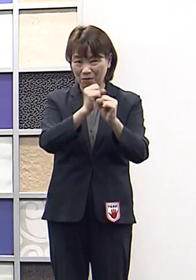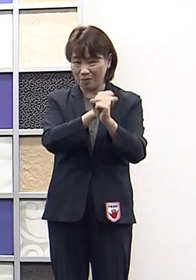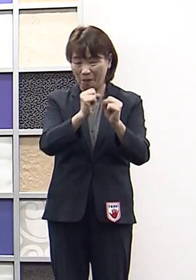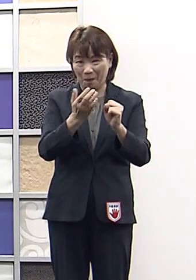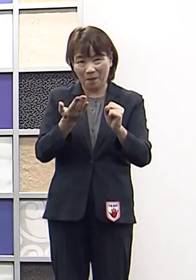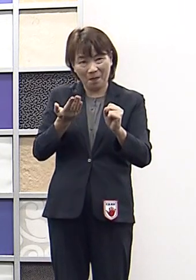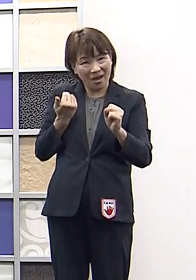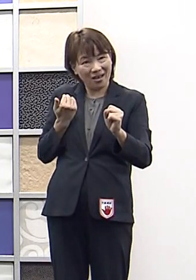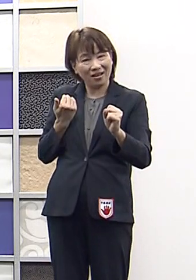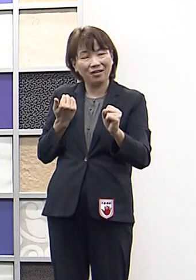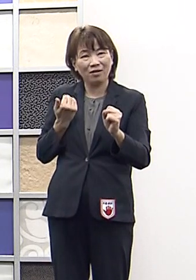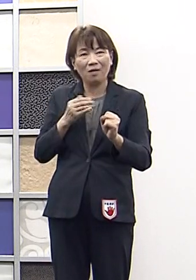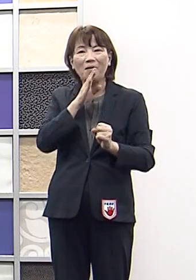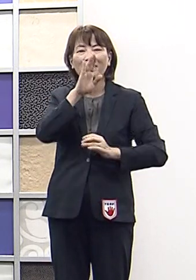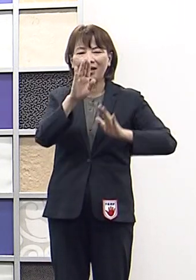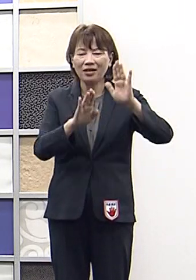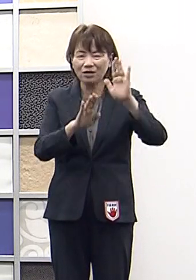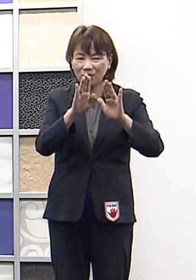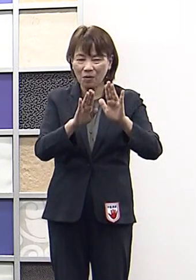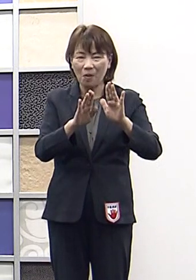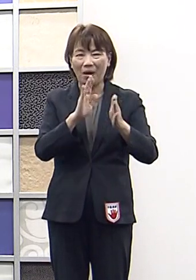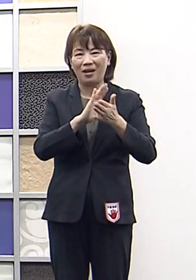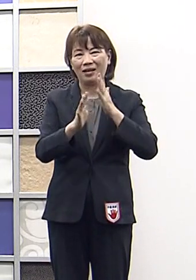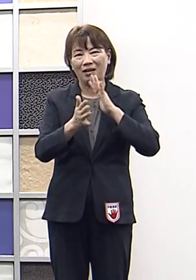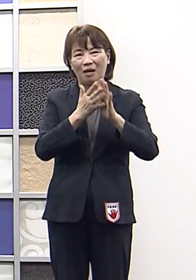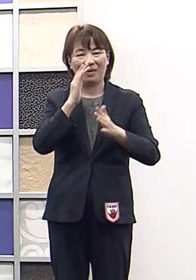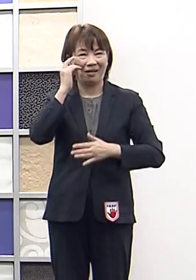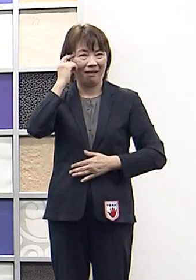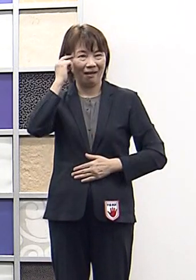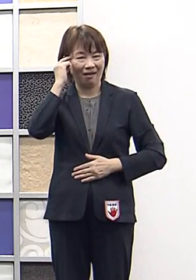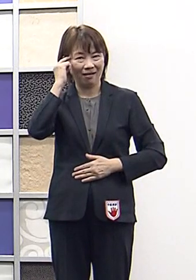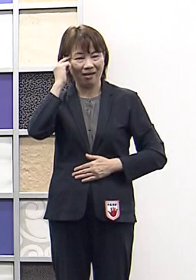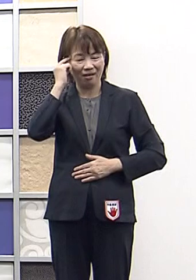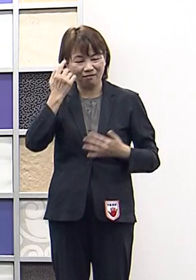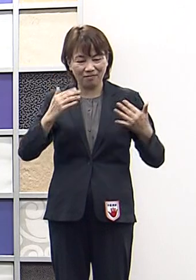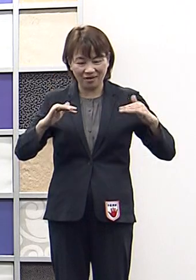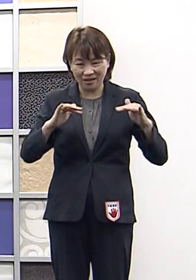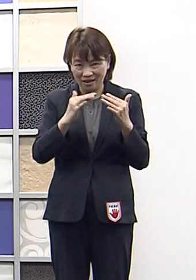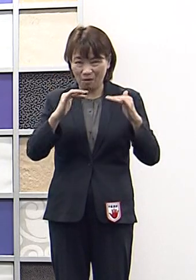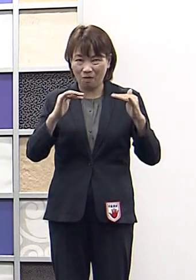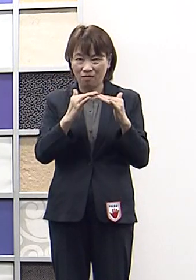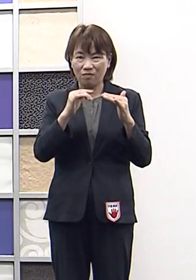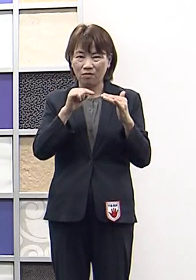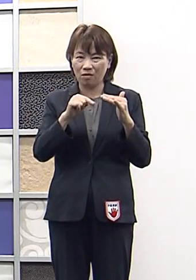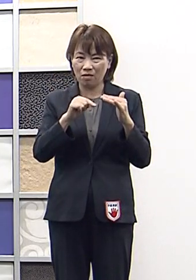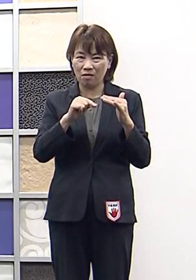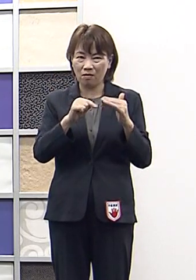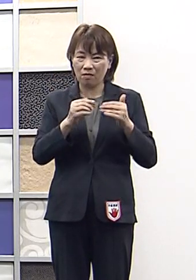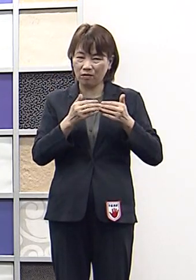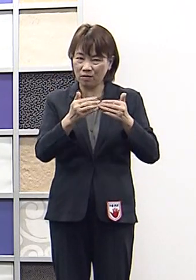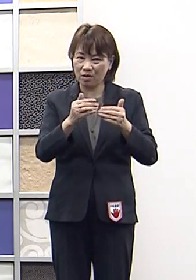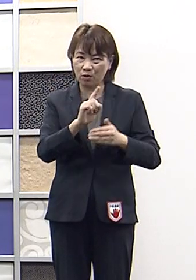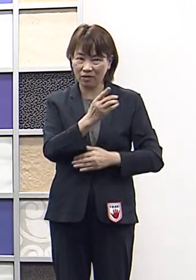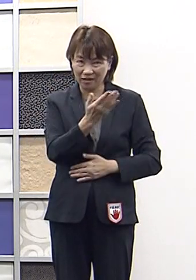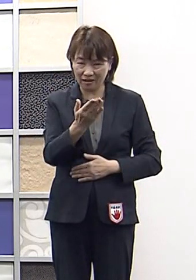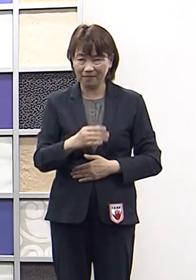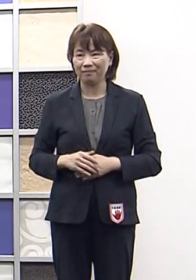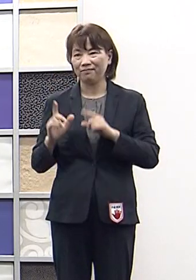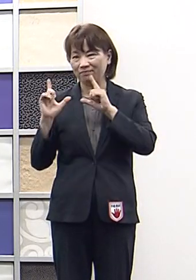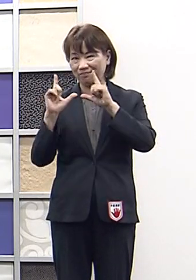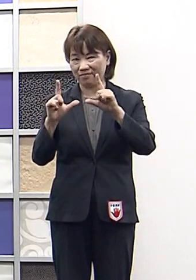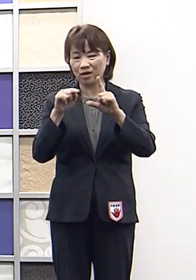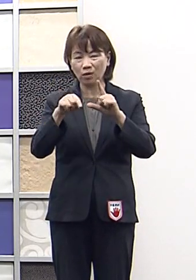ソリューションは何なのかをもう一度考えるような、議論の組み立てにするってことはできないんでしょうか。 いや、そういうことを考えています